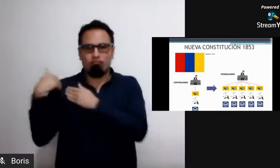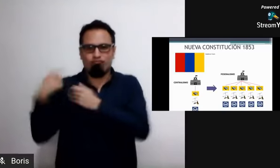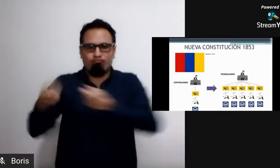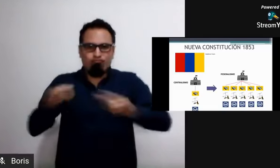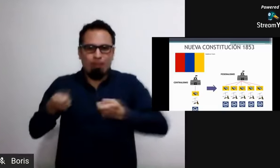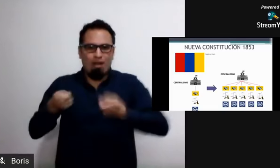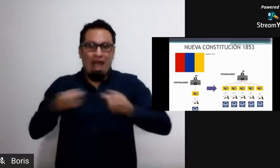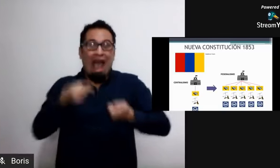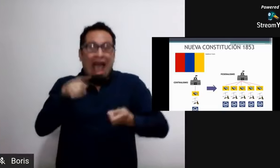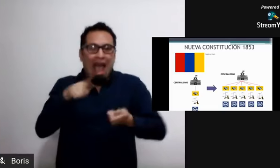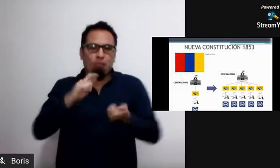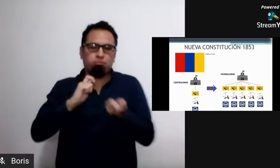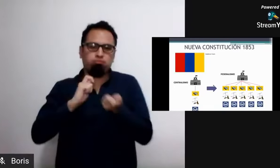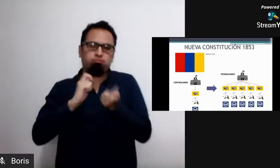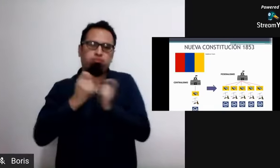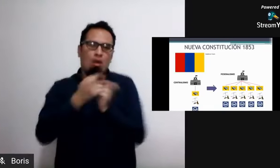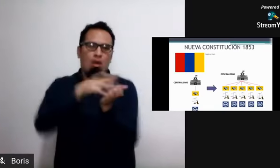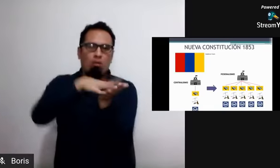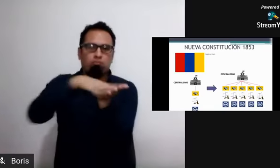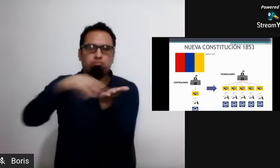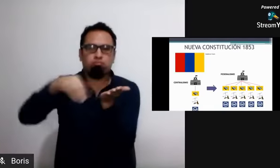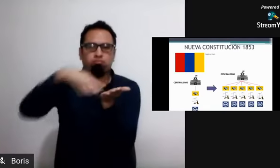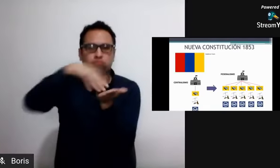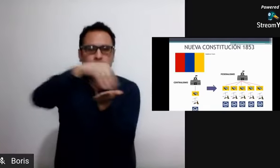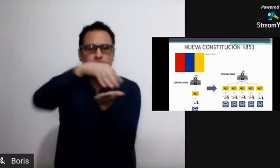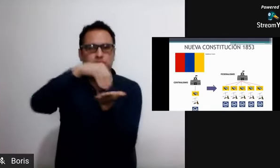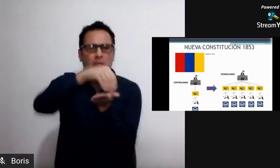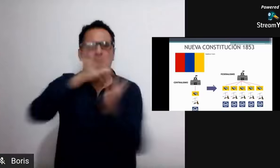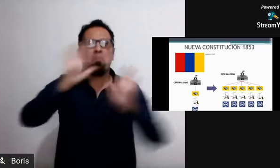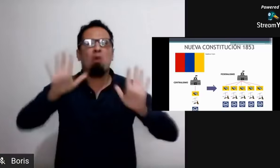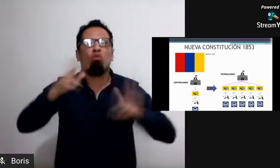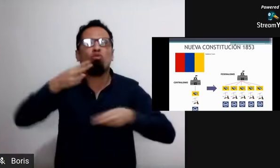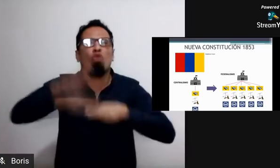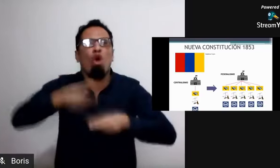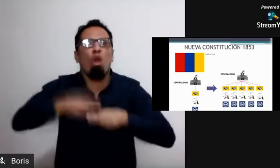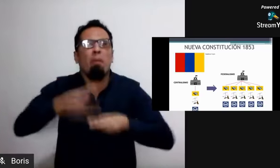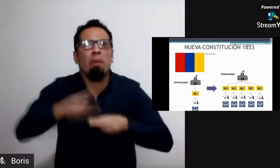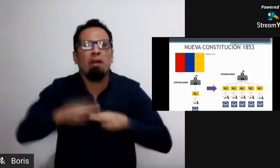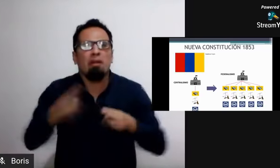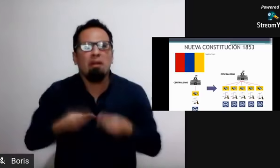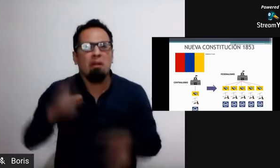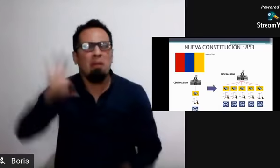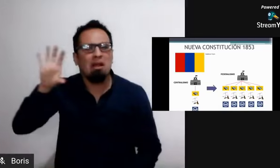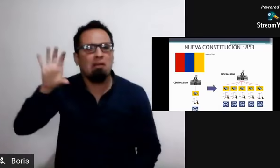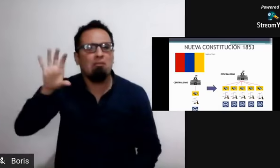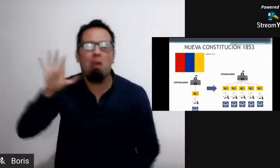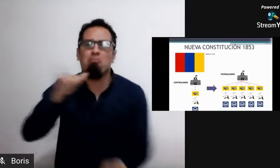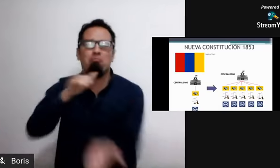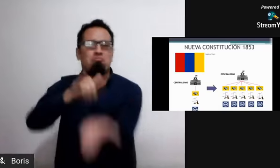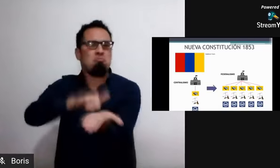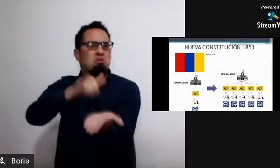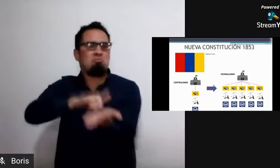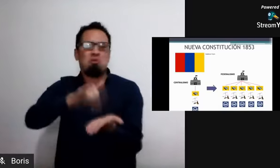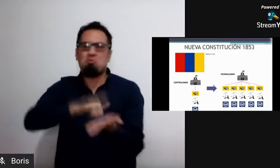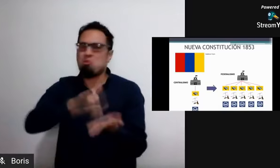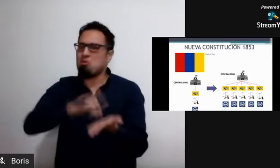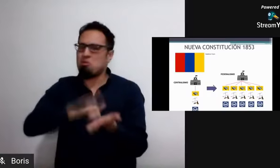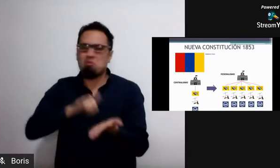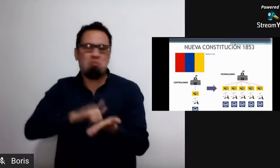frente un presidente, pero que a su vez encargaría a unas personas responsables del control de